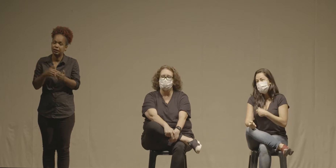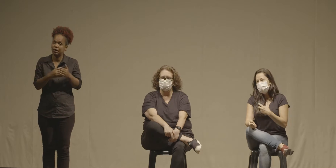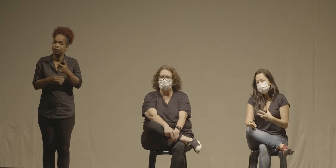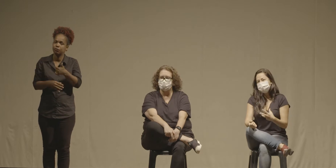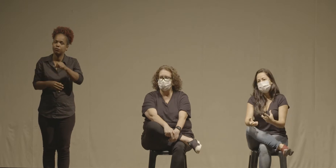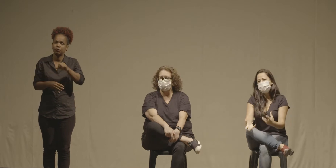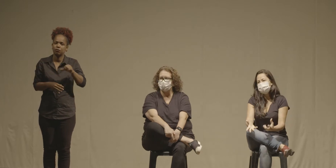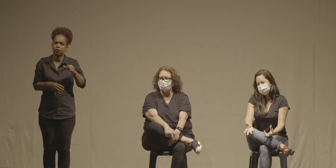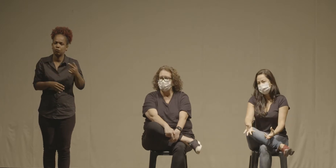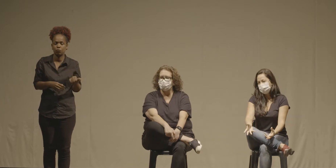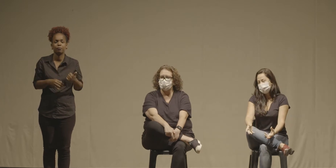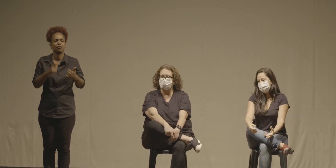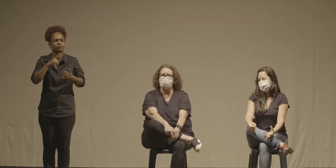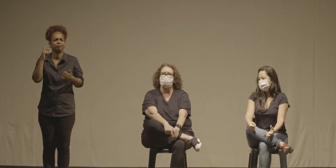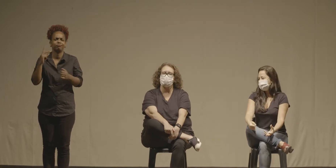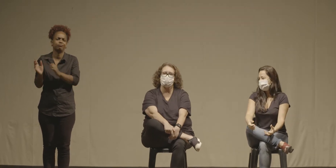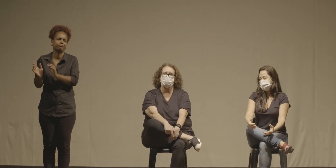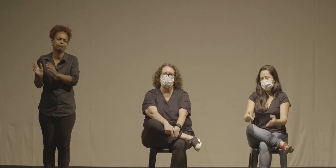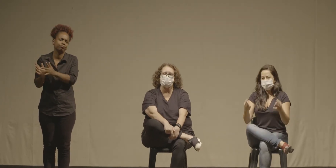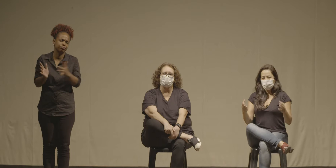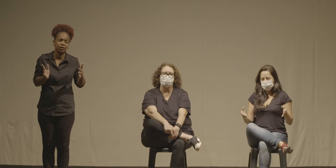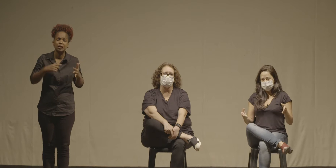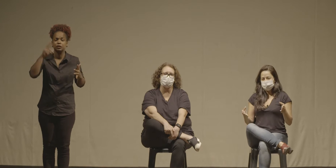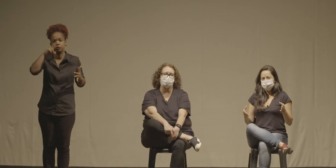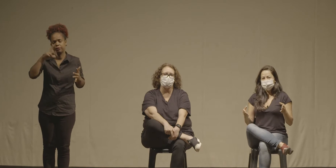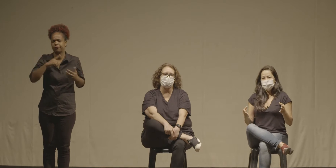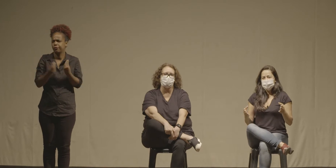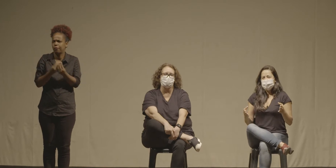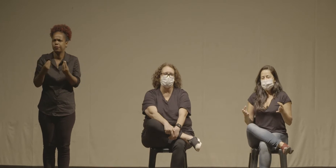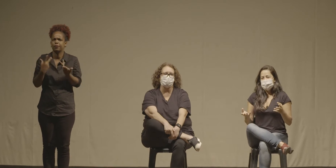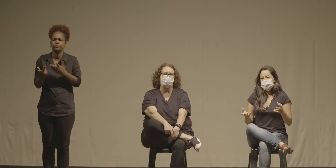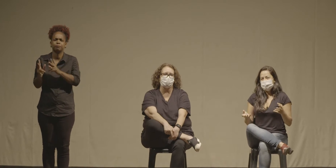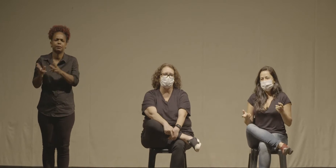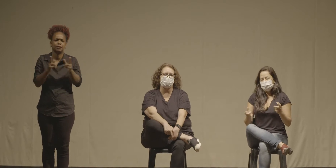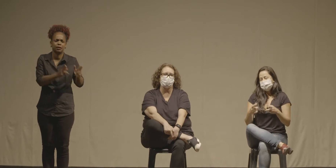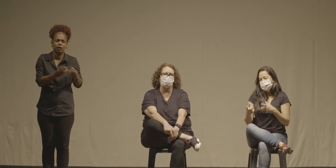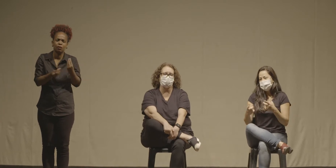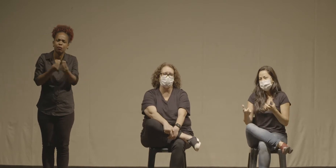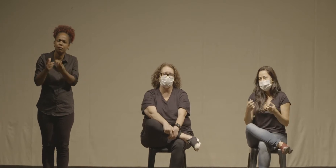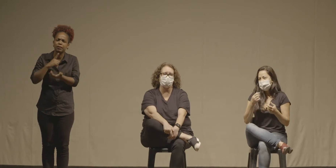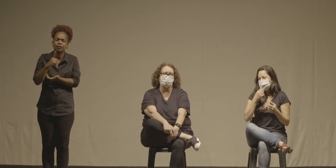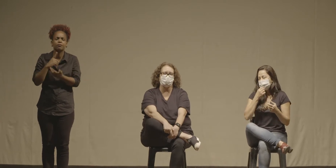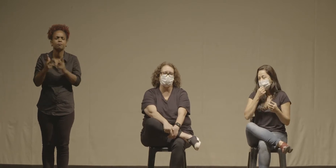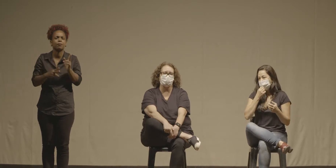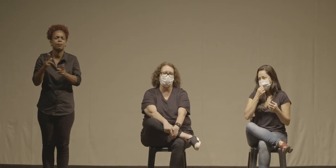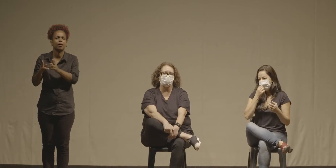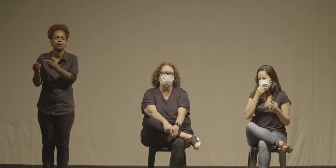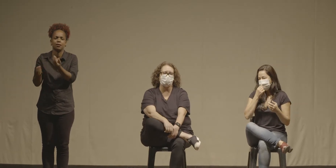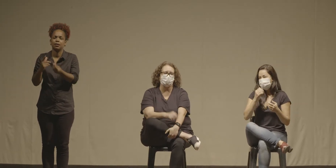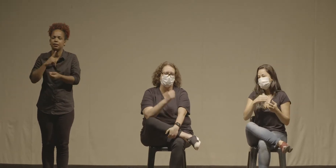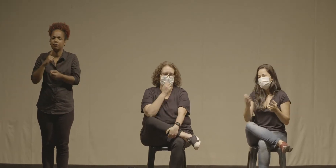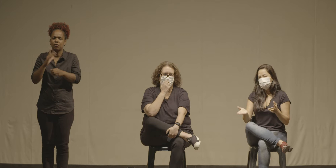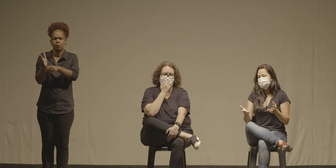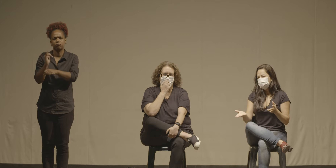é muito tempo de história. E como é que a gente faz um recorte, no máximo, né, para um